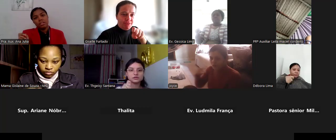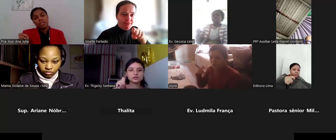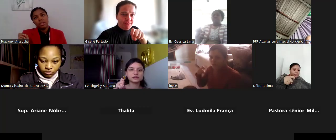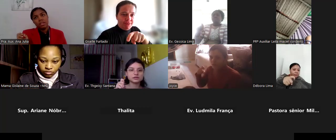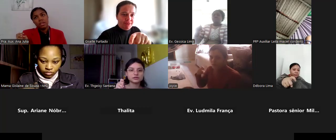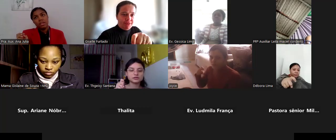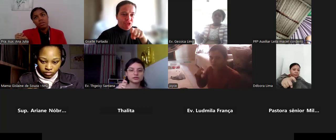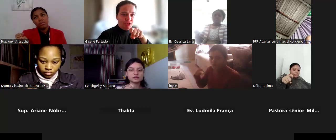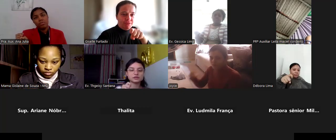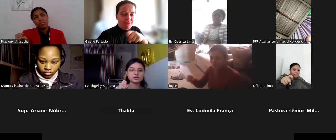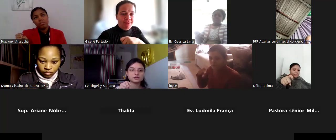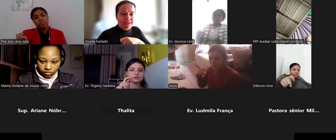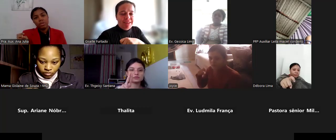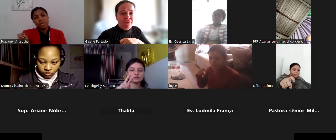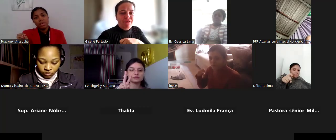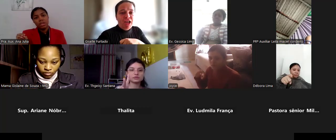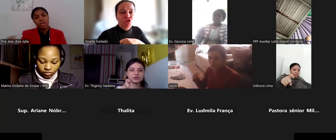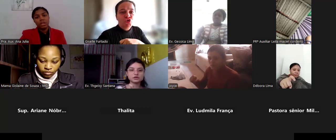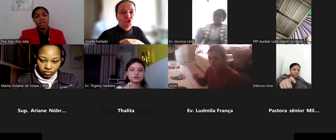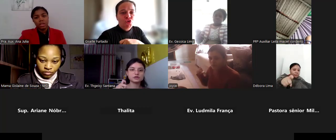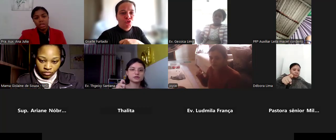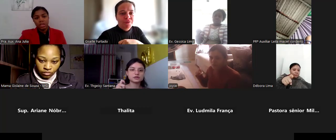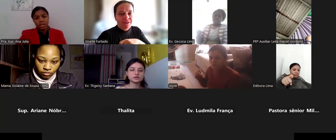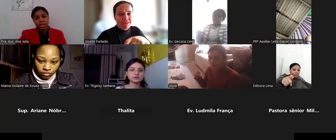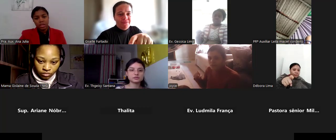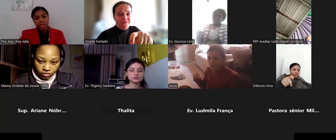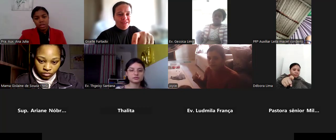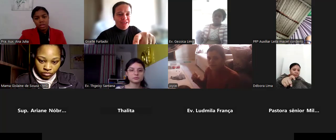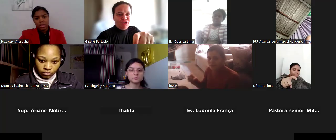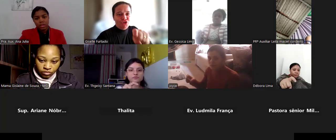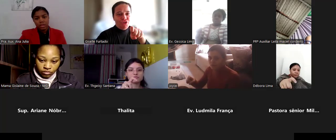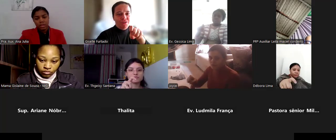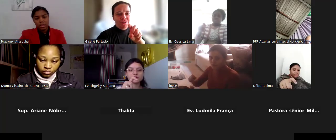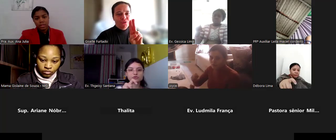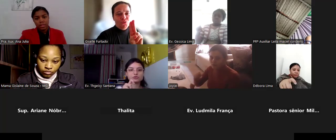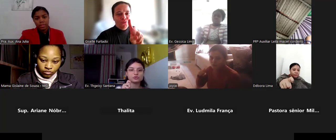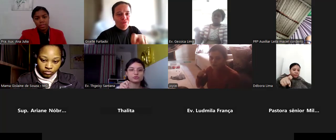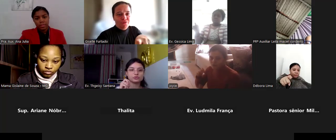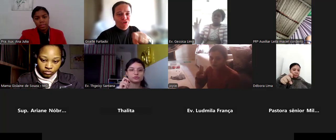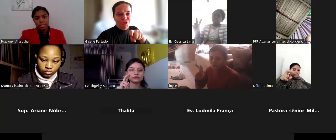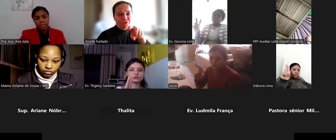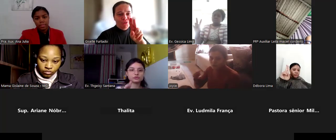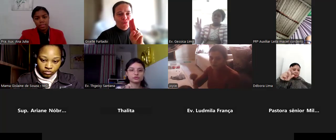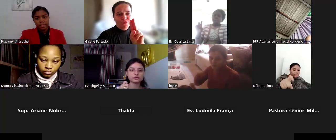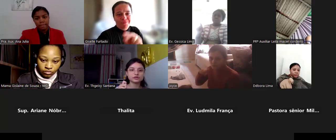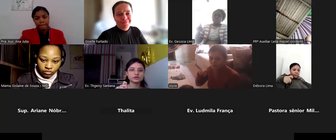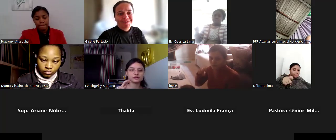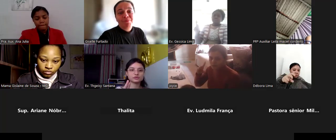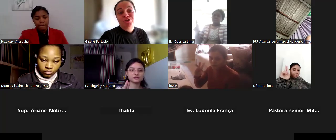X, X. Você vai falar chuchu, você vai fazer X, U, X, U. Mas chuchu